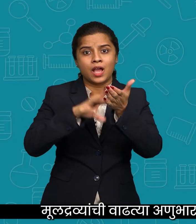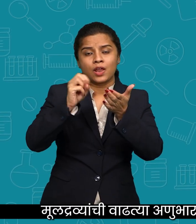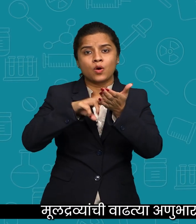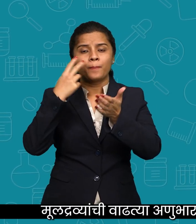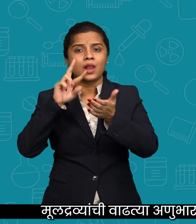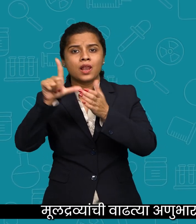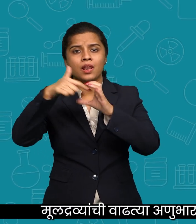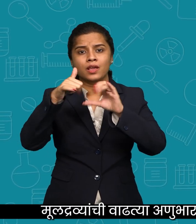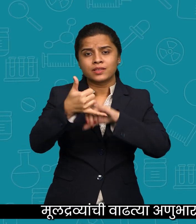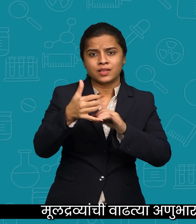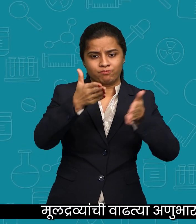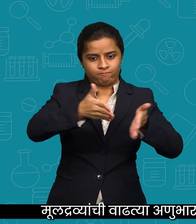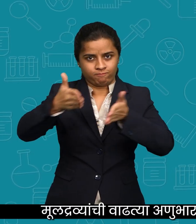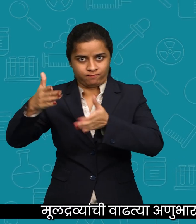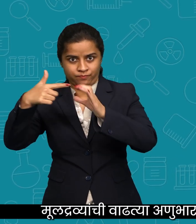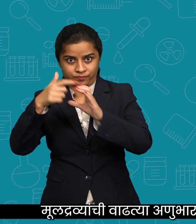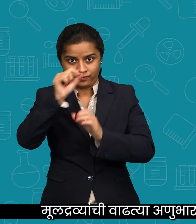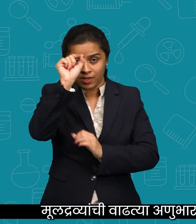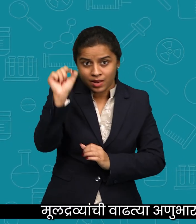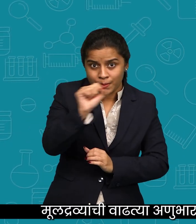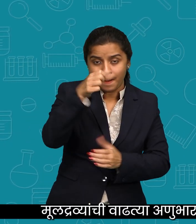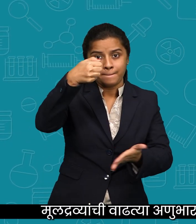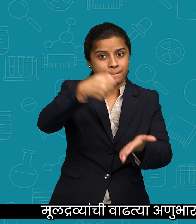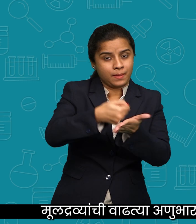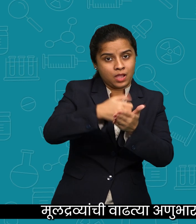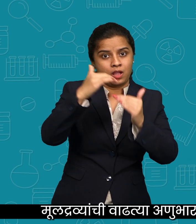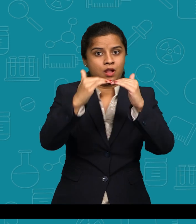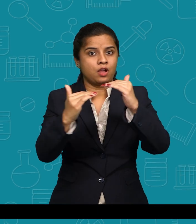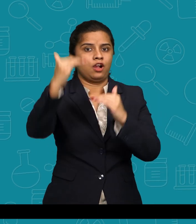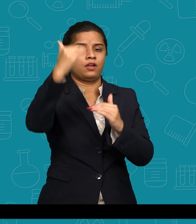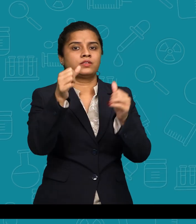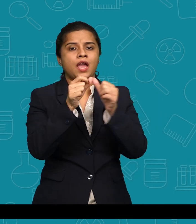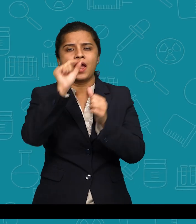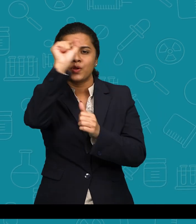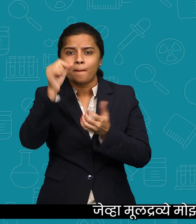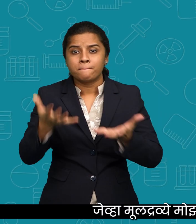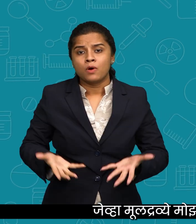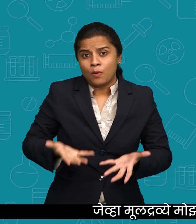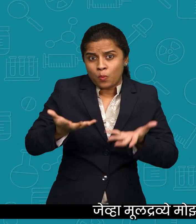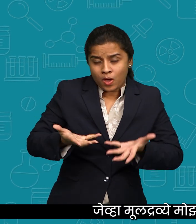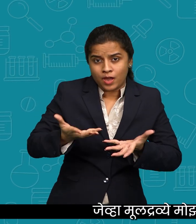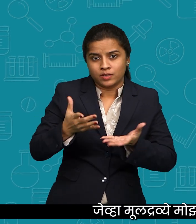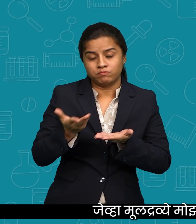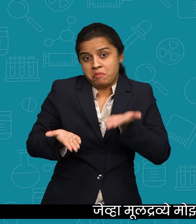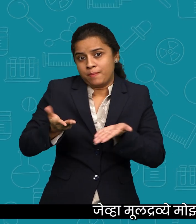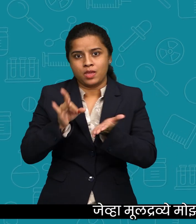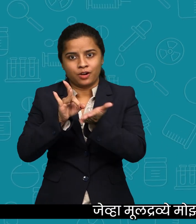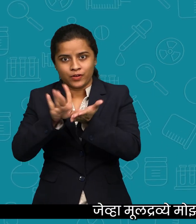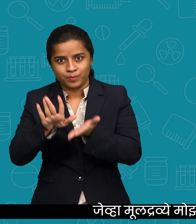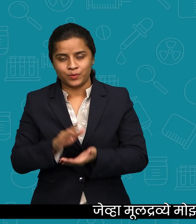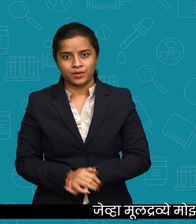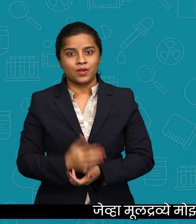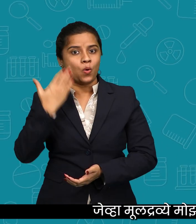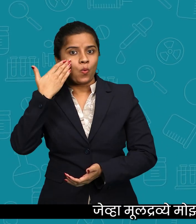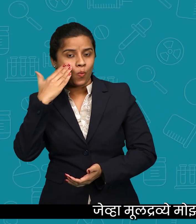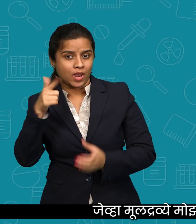मूलद्रव्यांची वाढत्या अणुभारानुसार मांडणी करताना आढळणाऱ्या विसंगती दूर करता आल्या जेव्हा मूलद्रव्ये मोझले यांनी